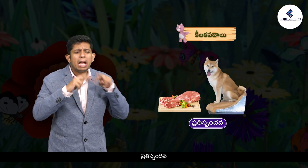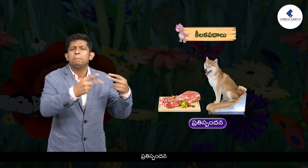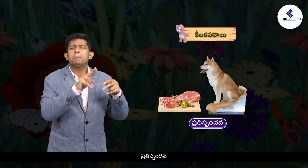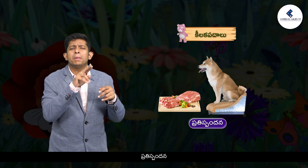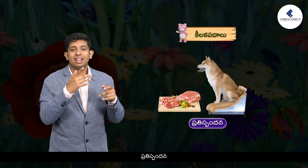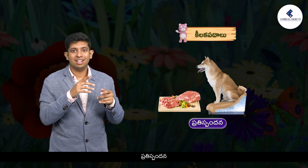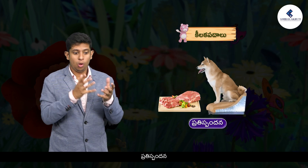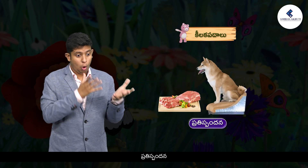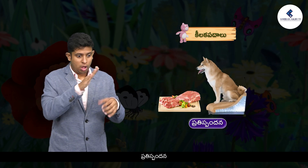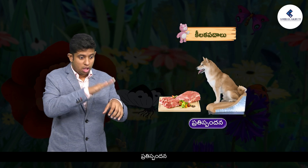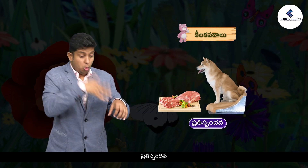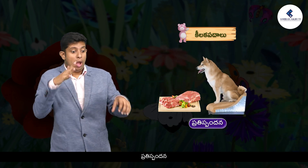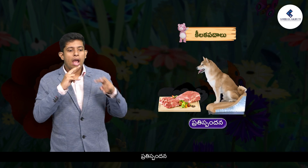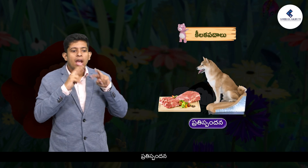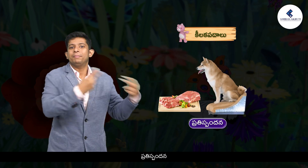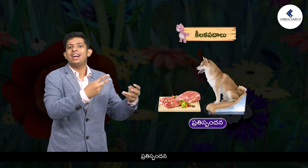ప్రతిస్పందన,